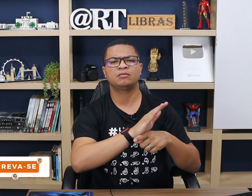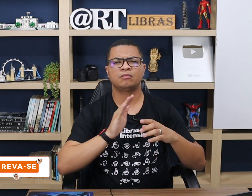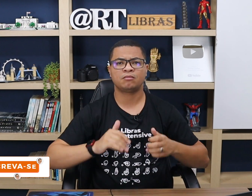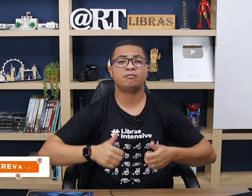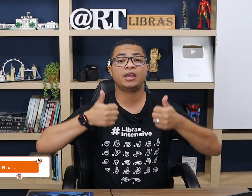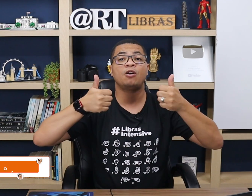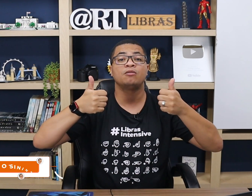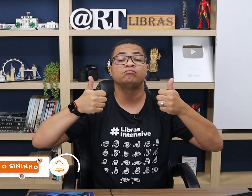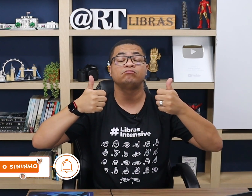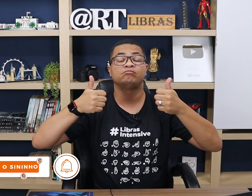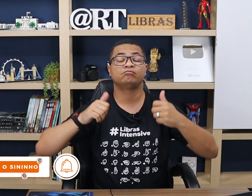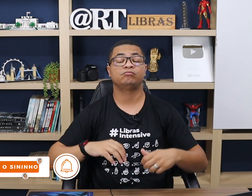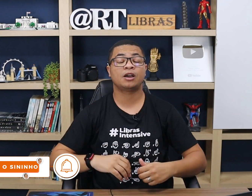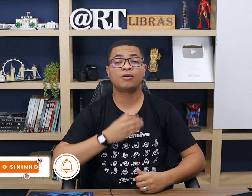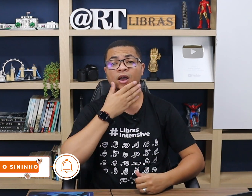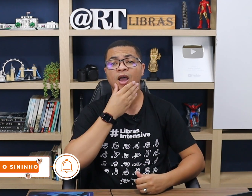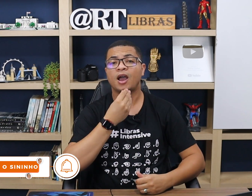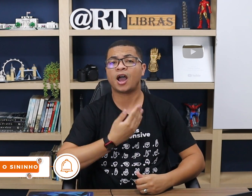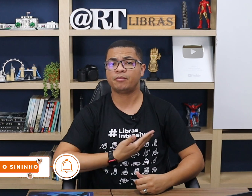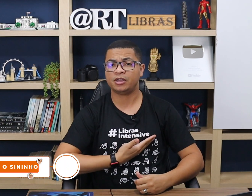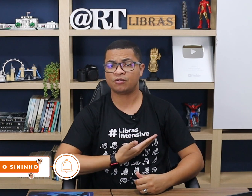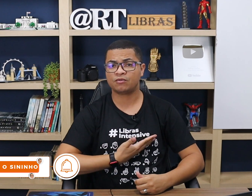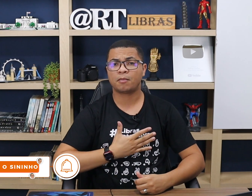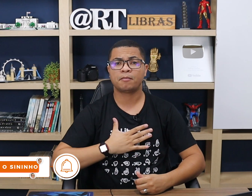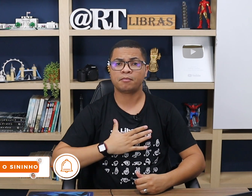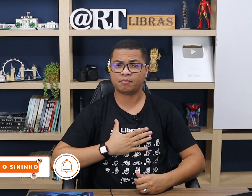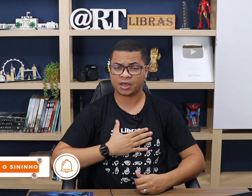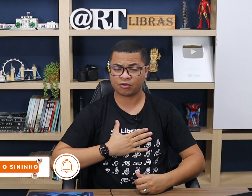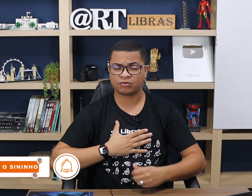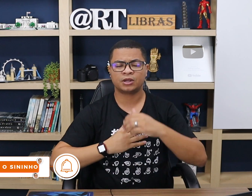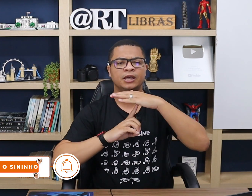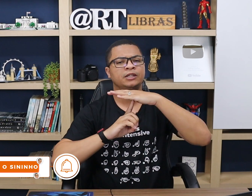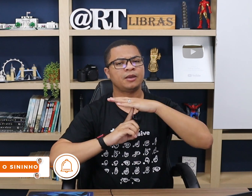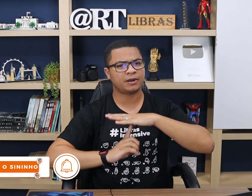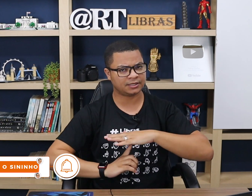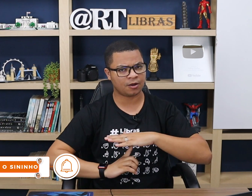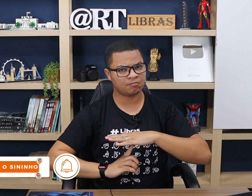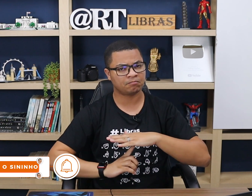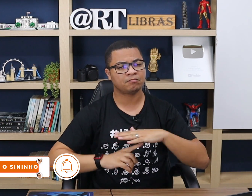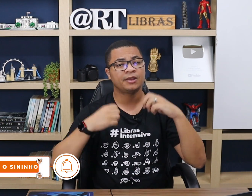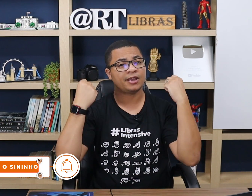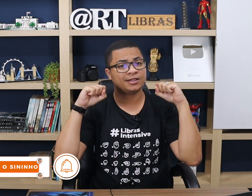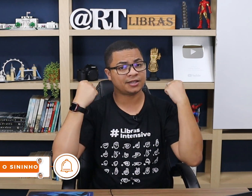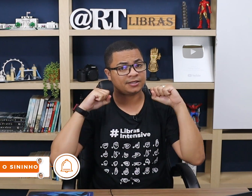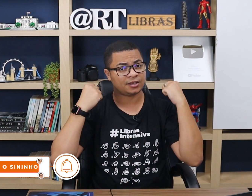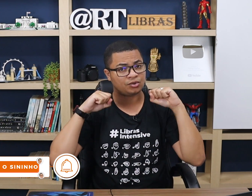melhor então amigo meu depressão exercícios